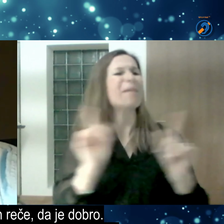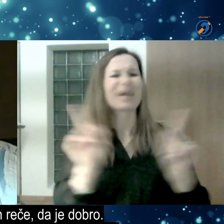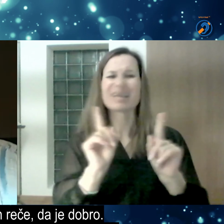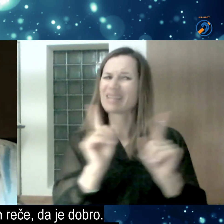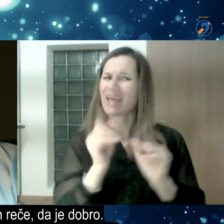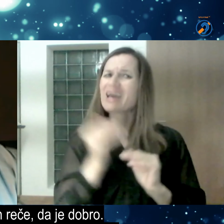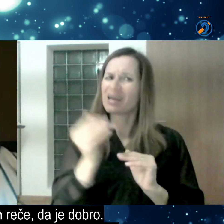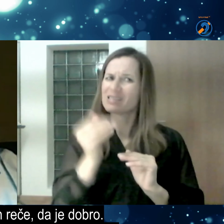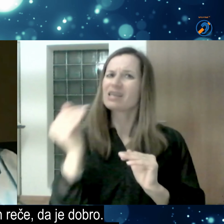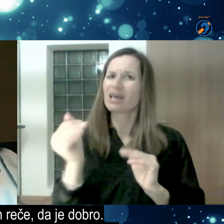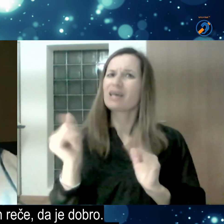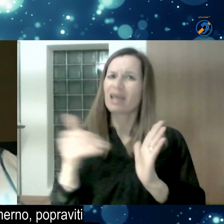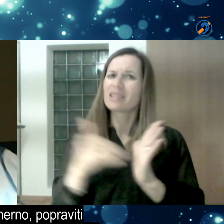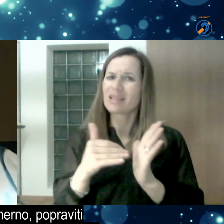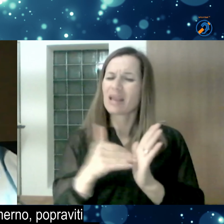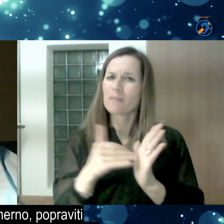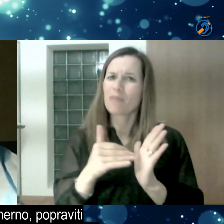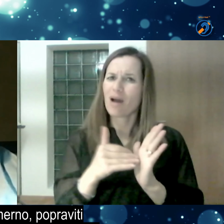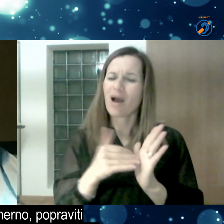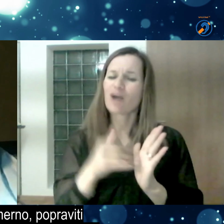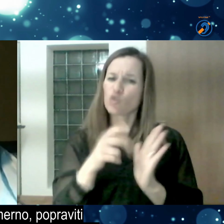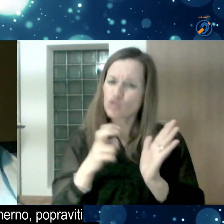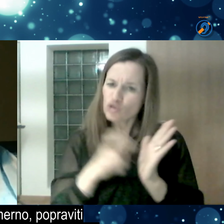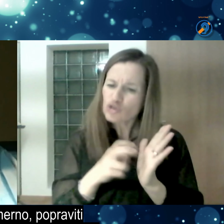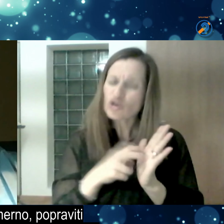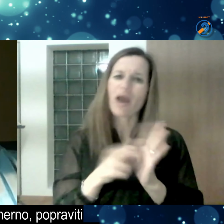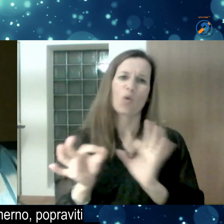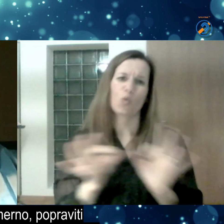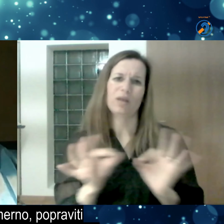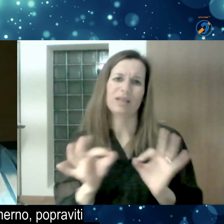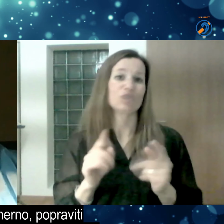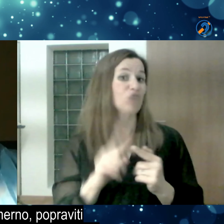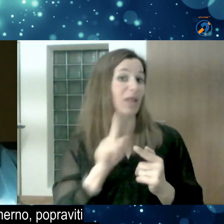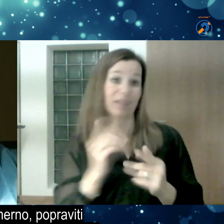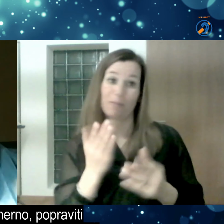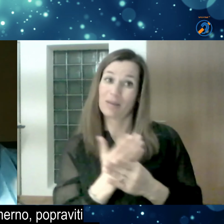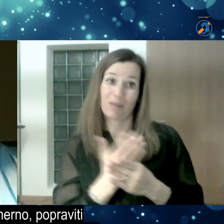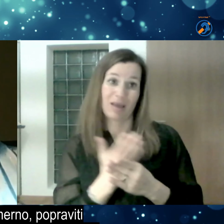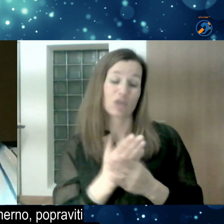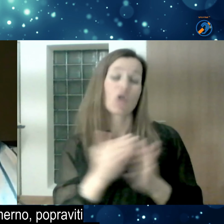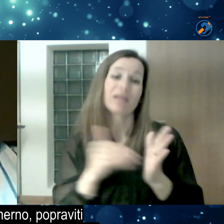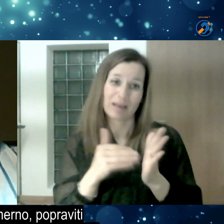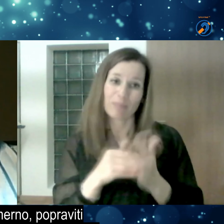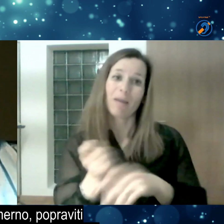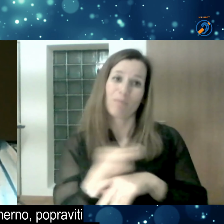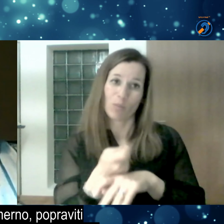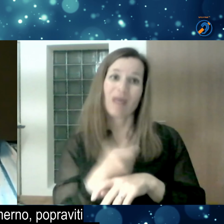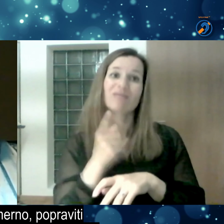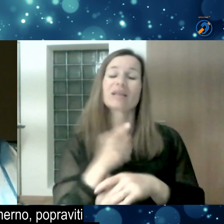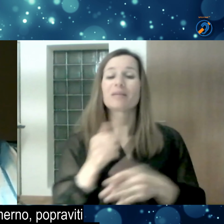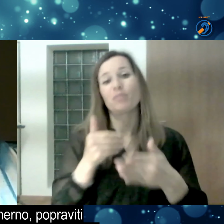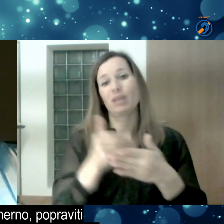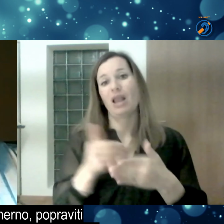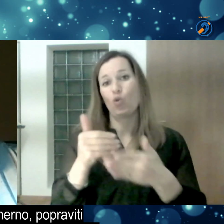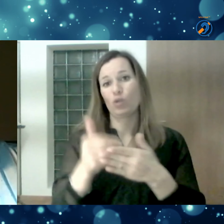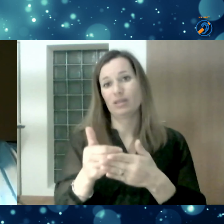še takšno vrševanje, če ni primerno popraviti in prilagoditi svojim